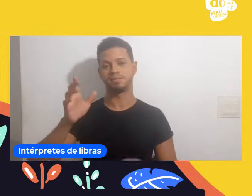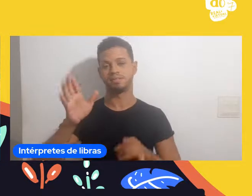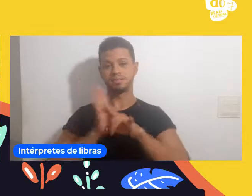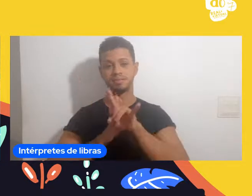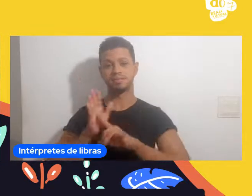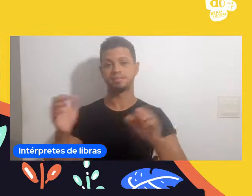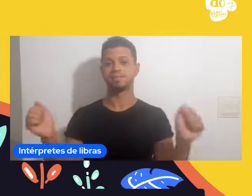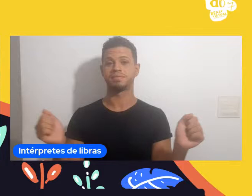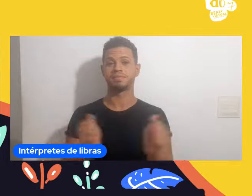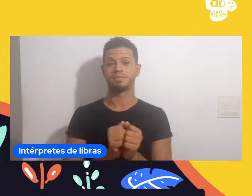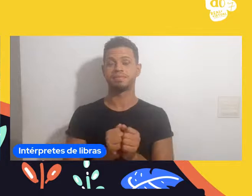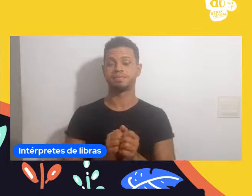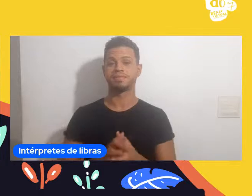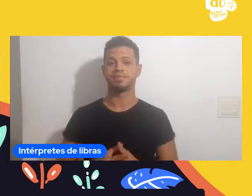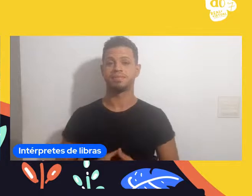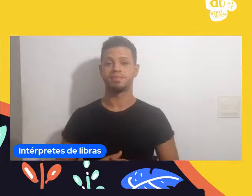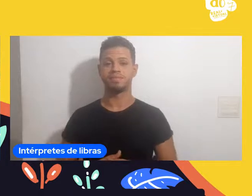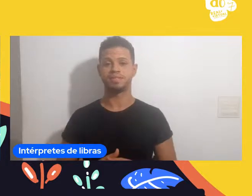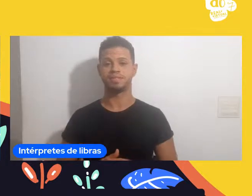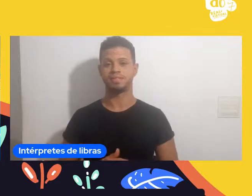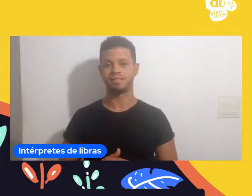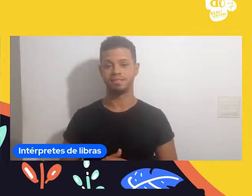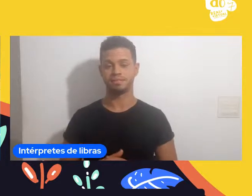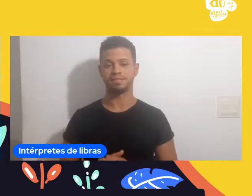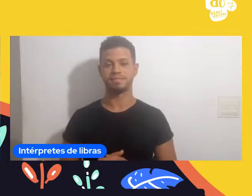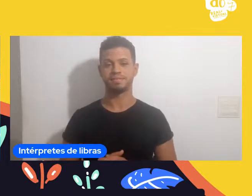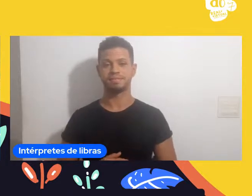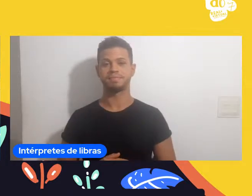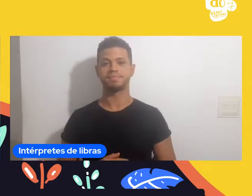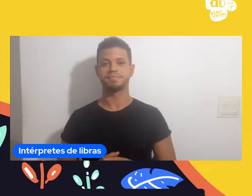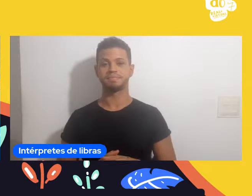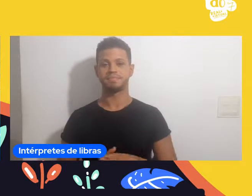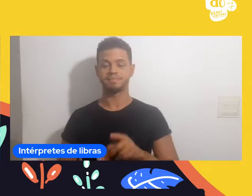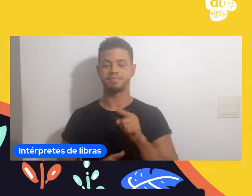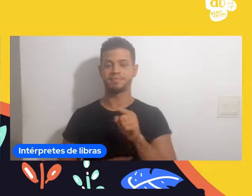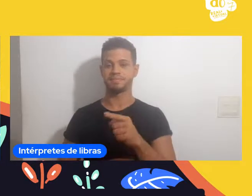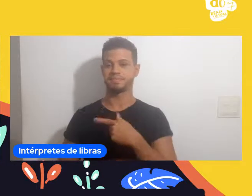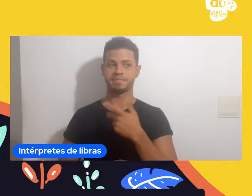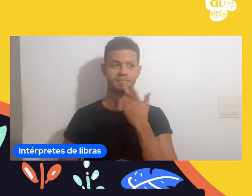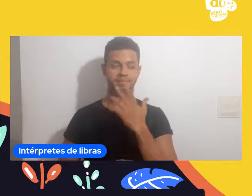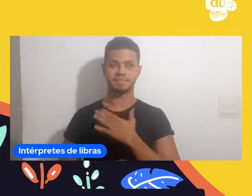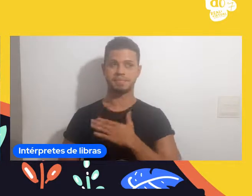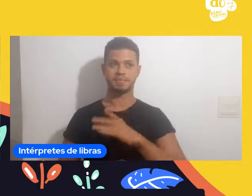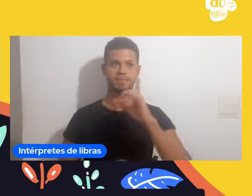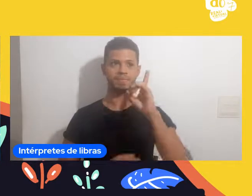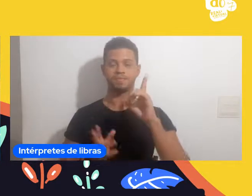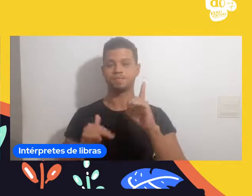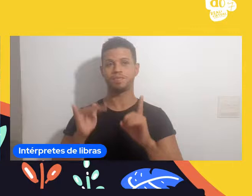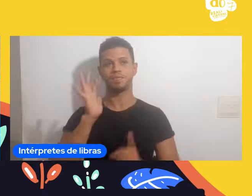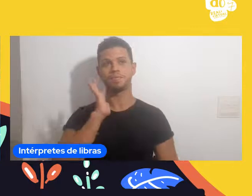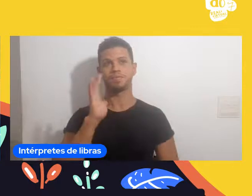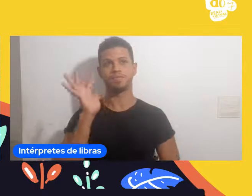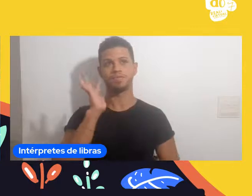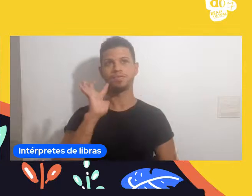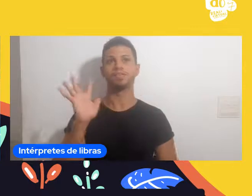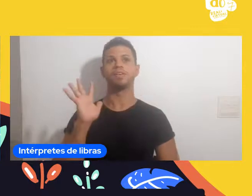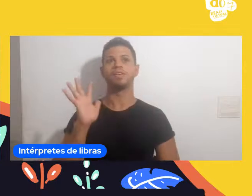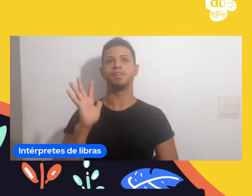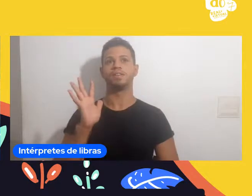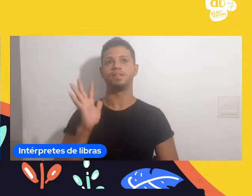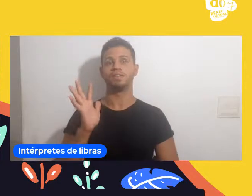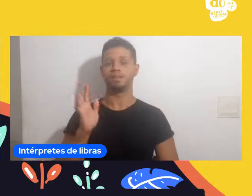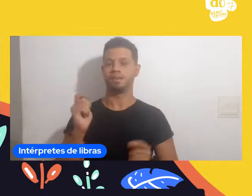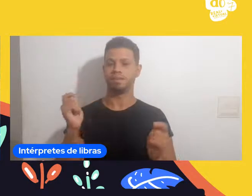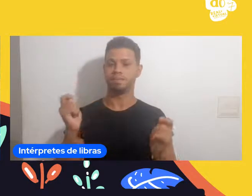Joana Dark e Denise, esses objetos. Meu Deus, eu nunca imaginei que um desentupidor pudesse virar